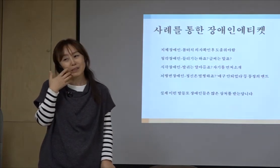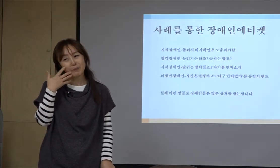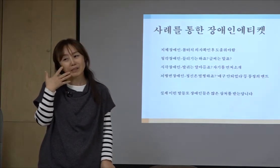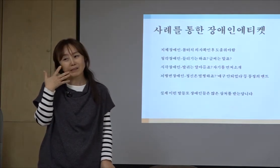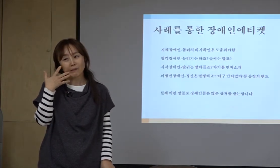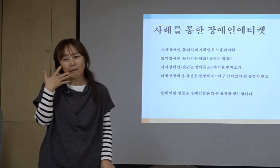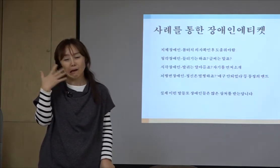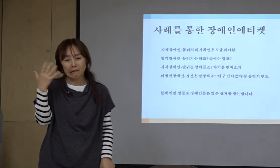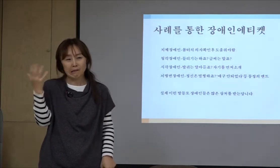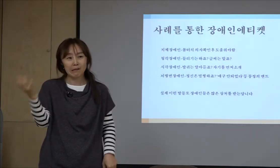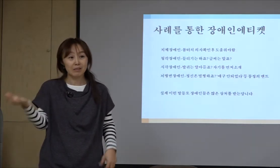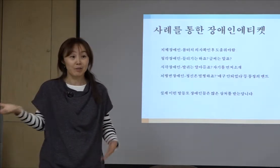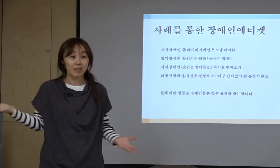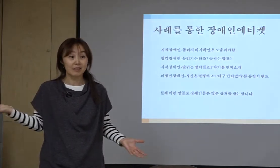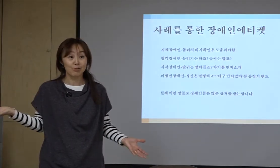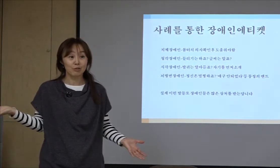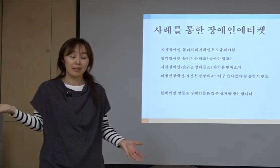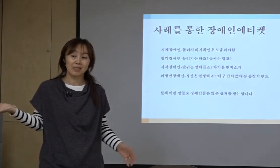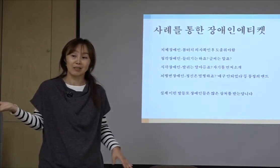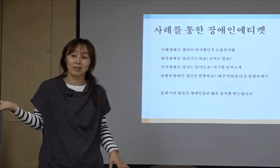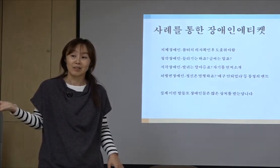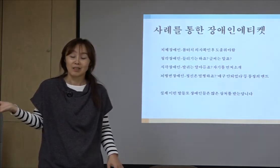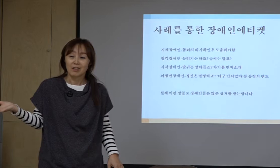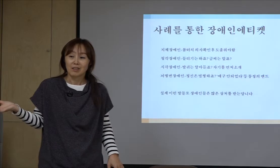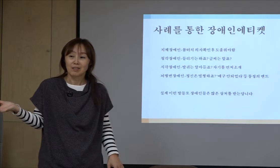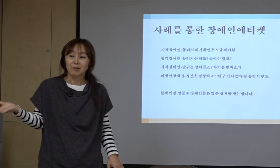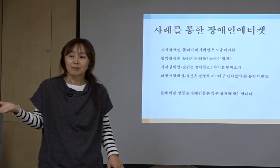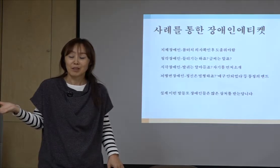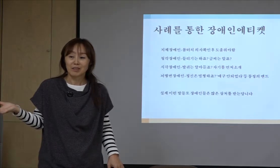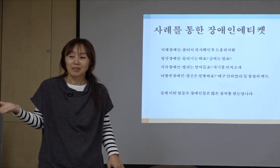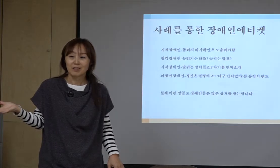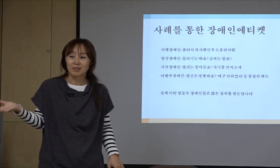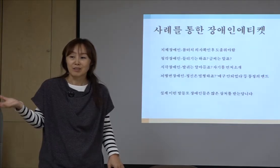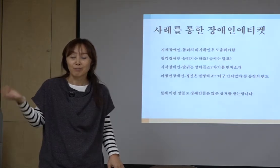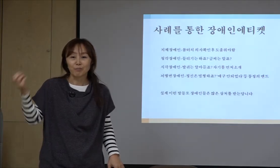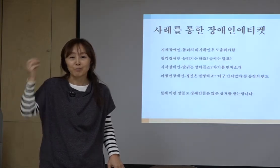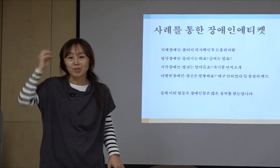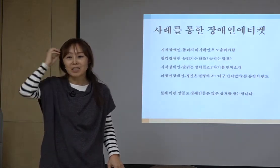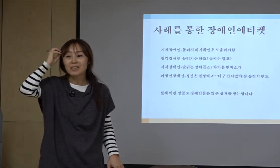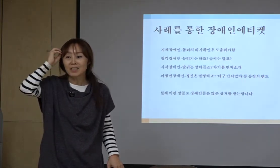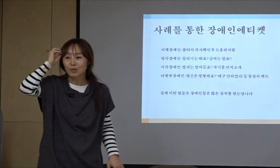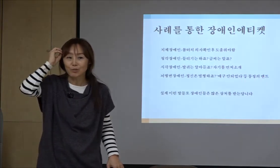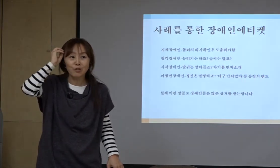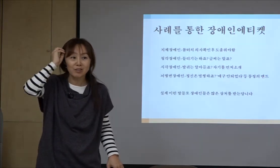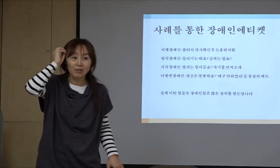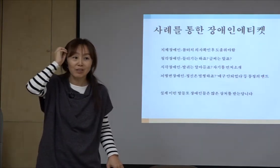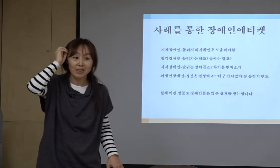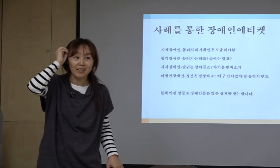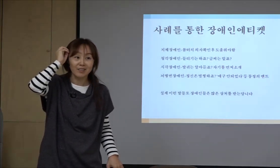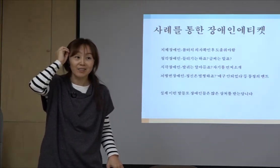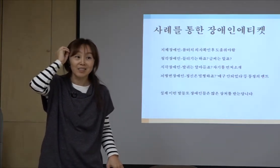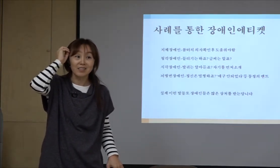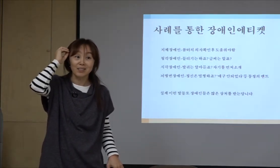입이 이렇게 닫고 안녕하세요 이렇게 하는 경우들 많잖아요. 그러면은 막 이제 지능까지 좀 떨어진다고 생각해요. 지능이